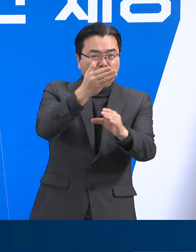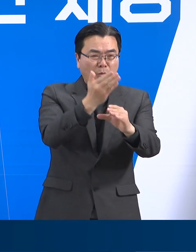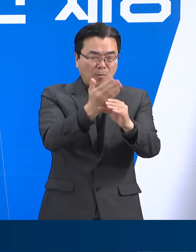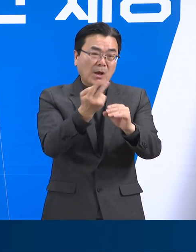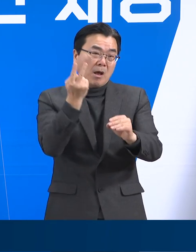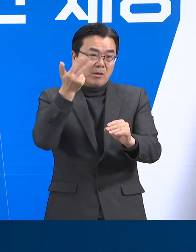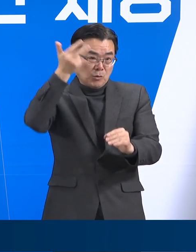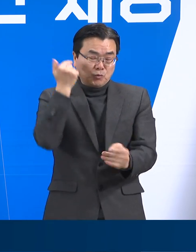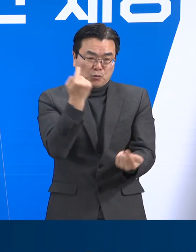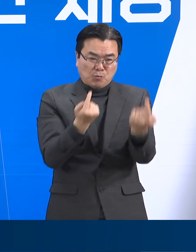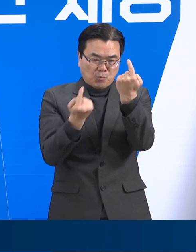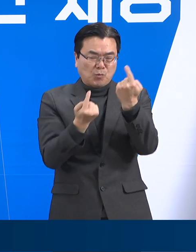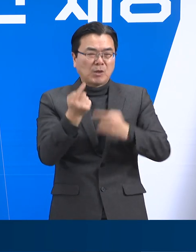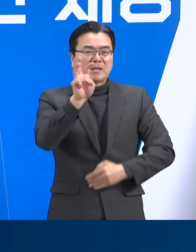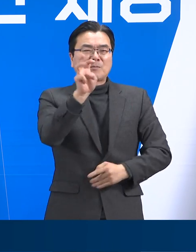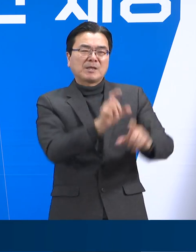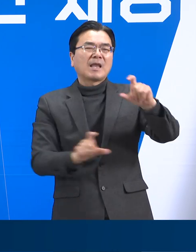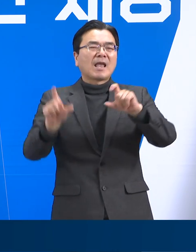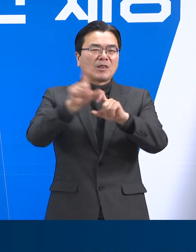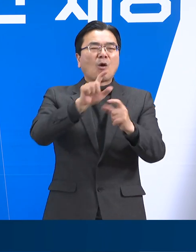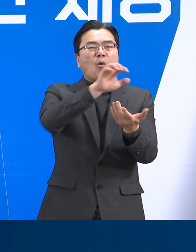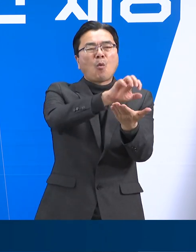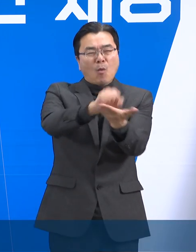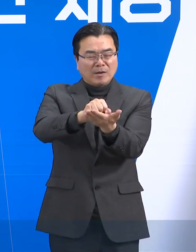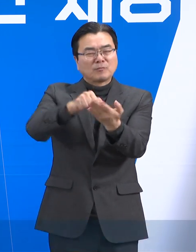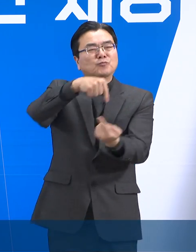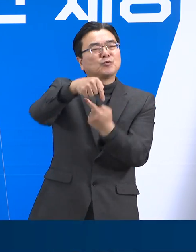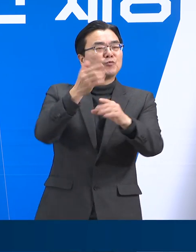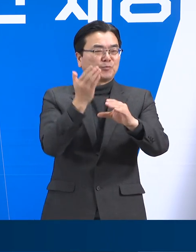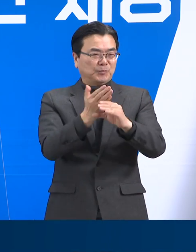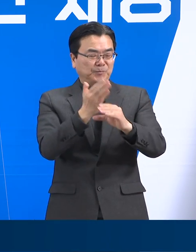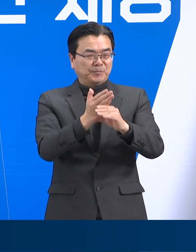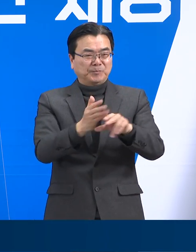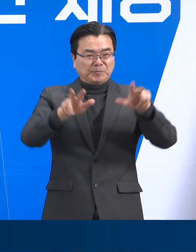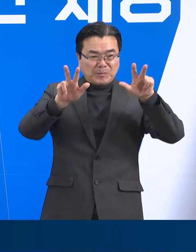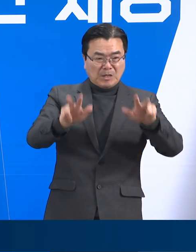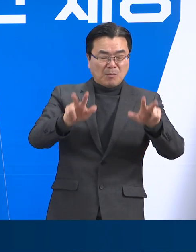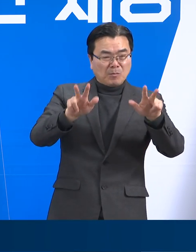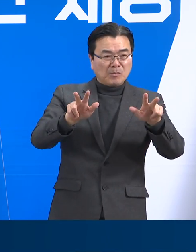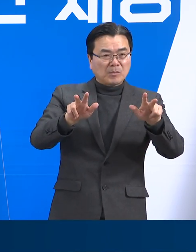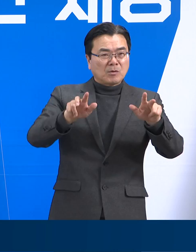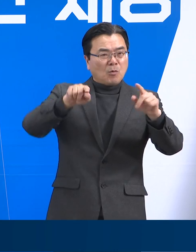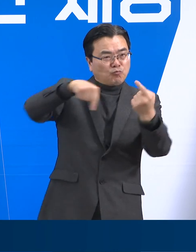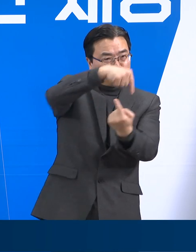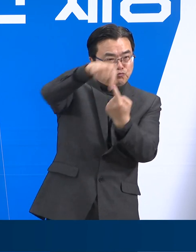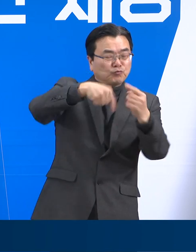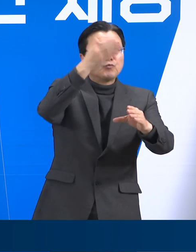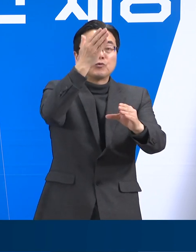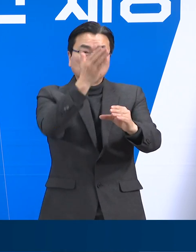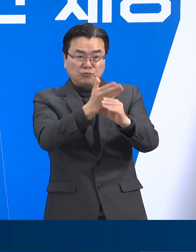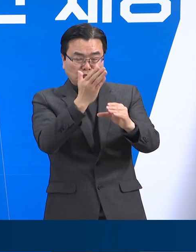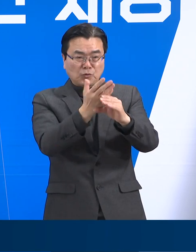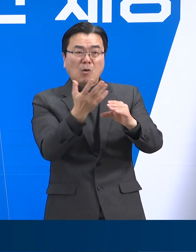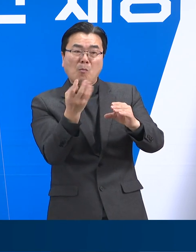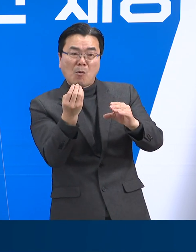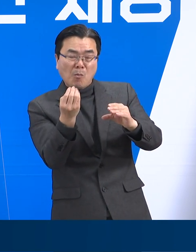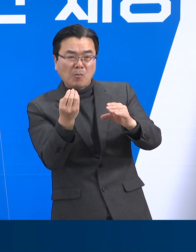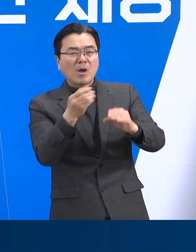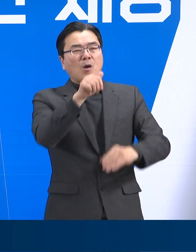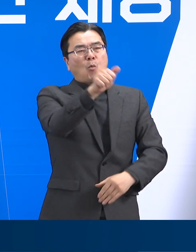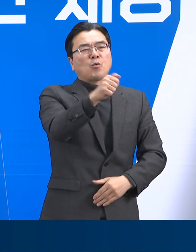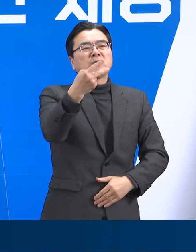5,905병상에서 30병상을 추가 확보했습니다. 현재 3,081병상을 사용하고 있으며 병상